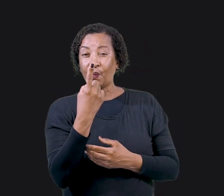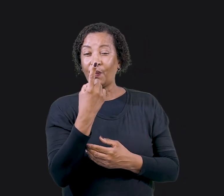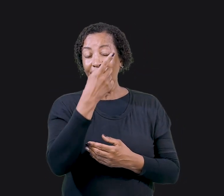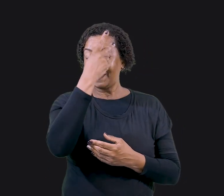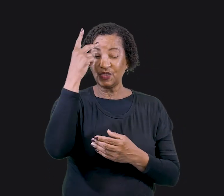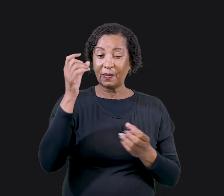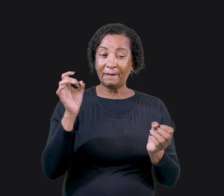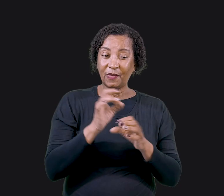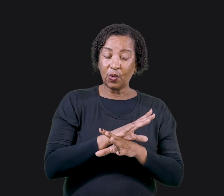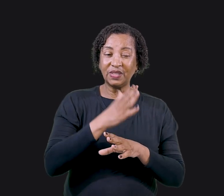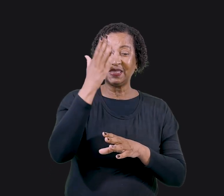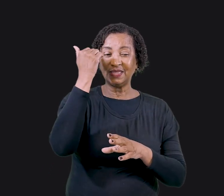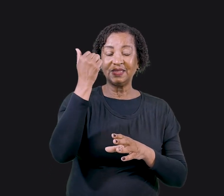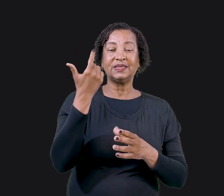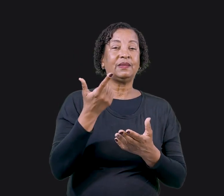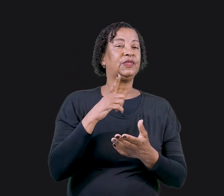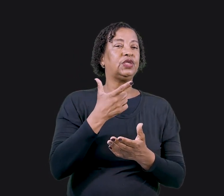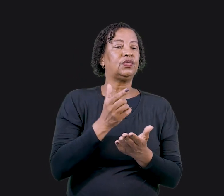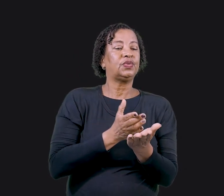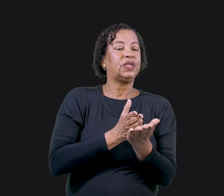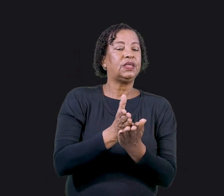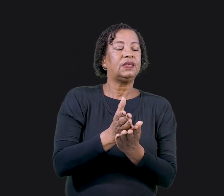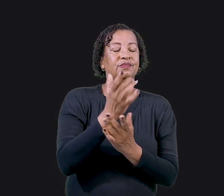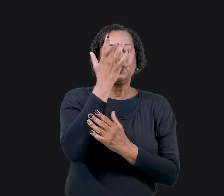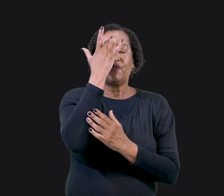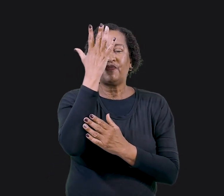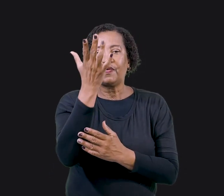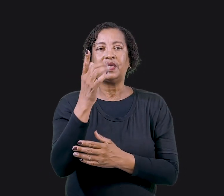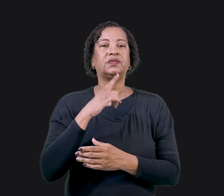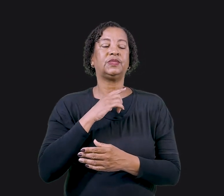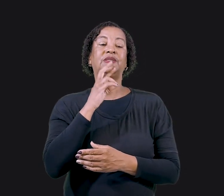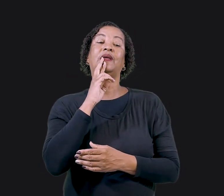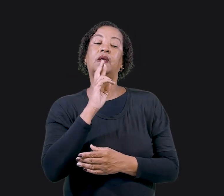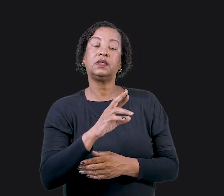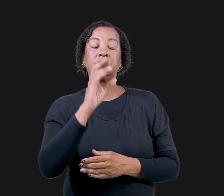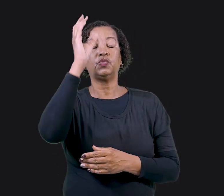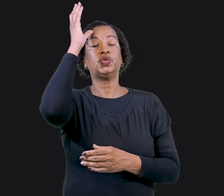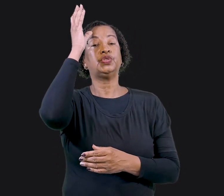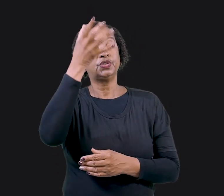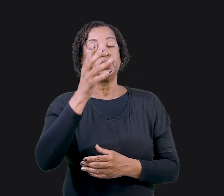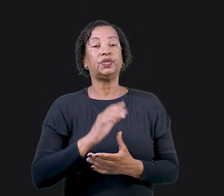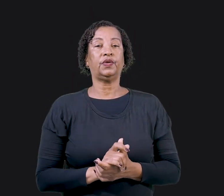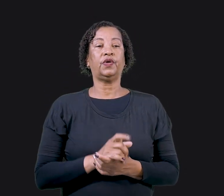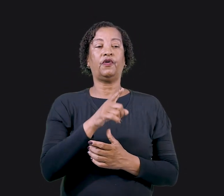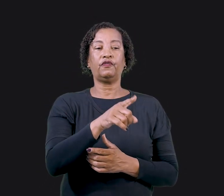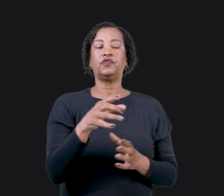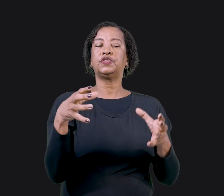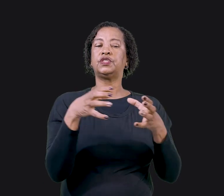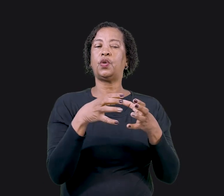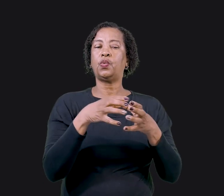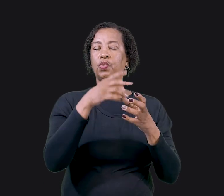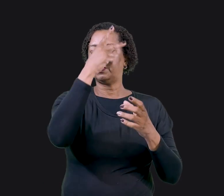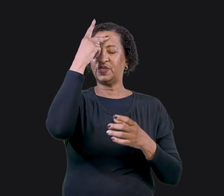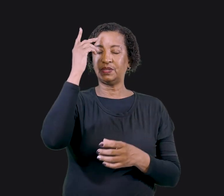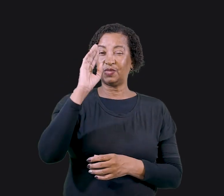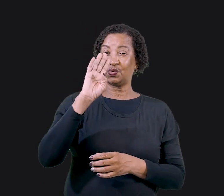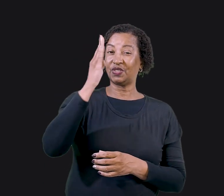sabem que não existe caminho fácil para se tornar uma resposta e uma solução? Você é do time dos falsos ou dos